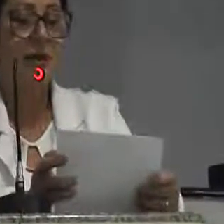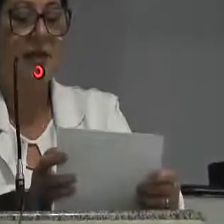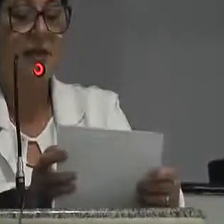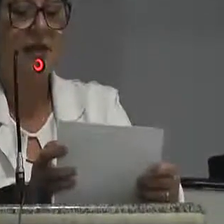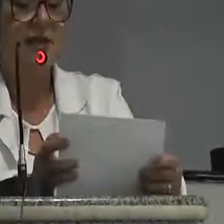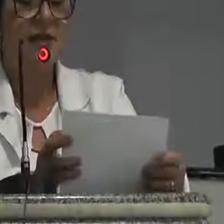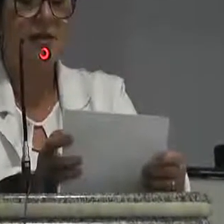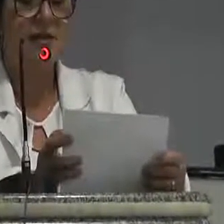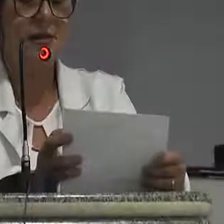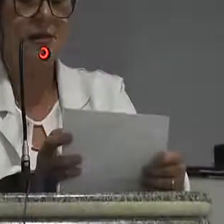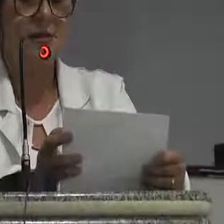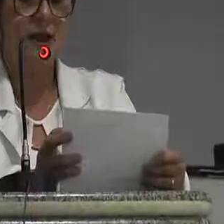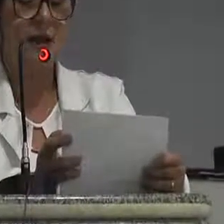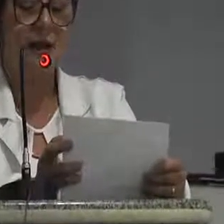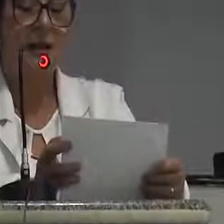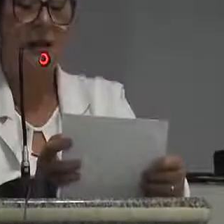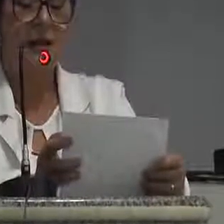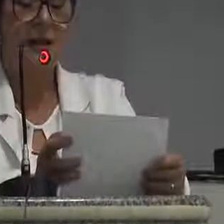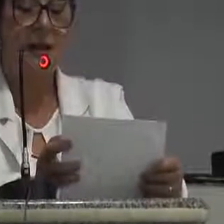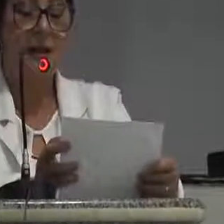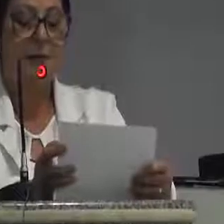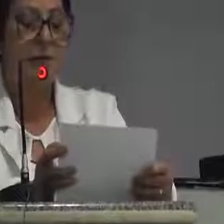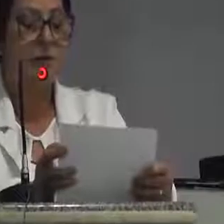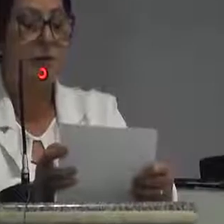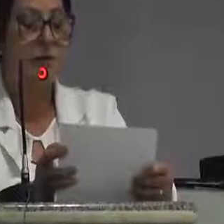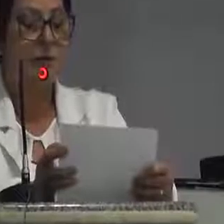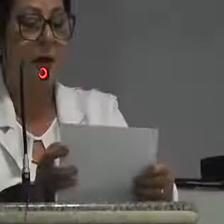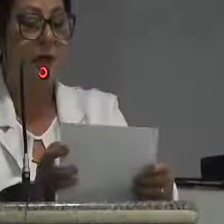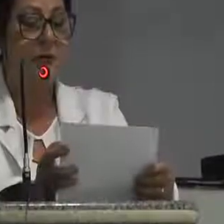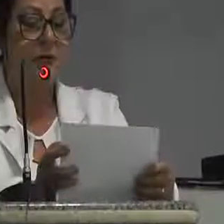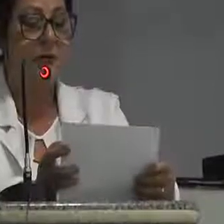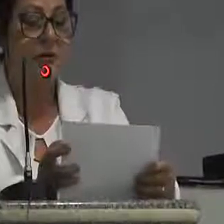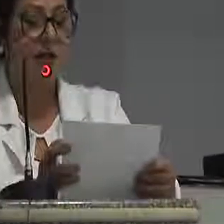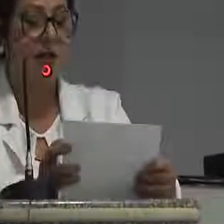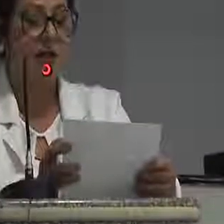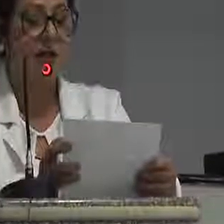49ª sessão ordinária da Câmara Municipal de Ilhéus, Estado da Bahia.